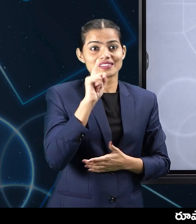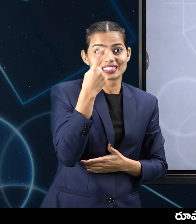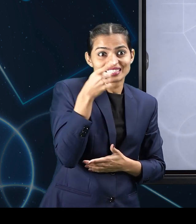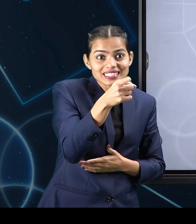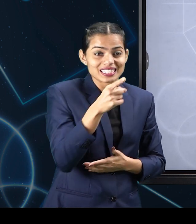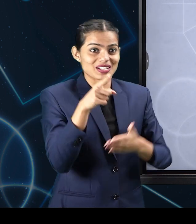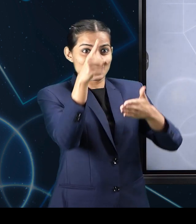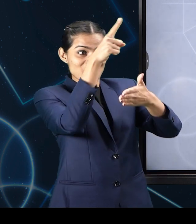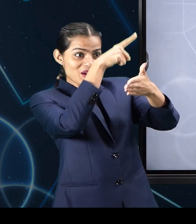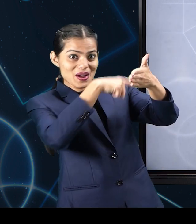ఒకటి కేంద్రం.